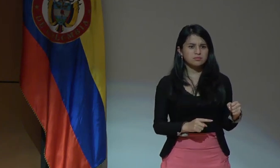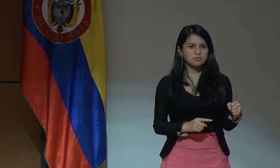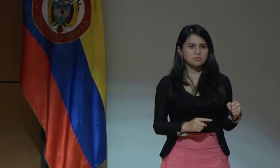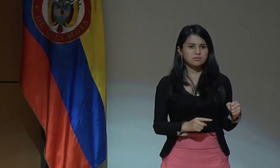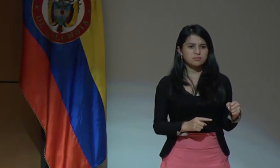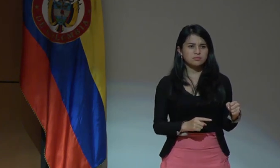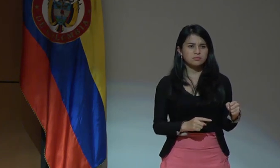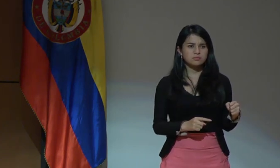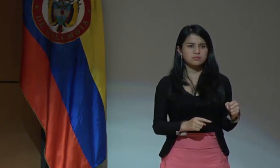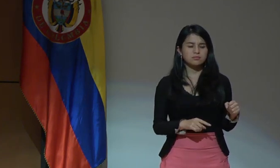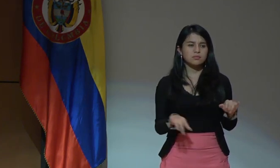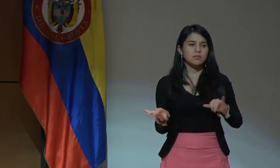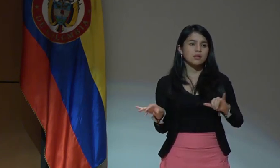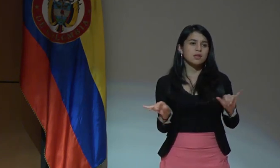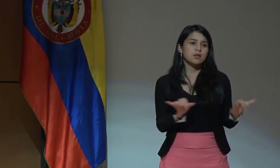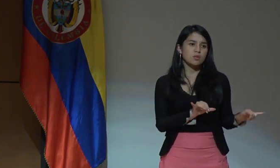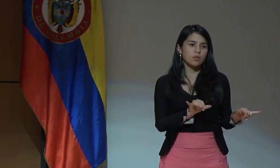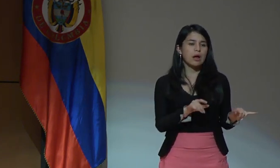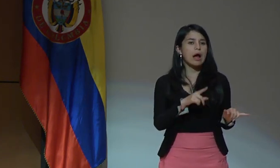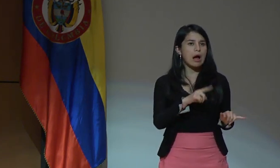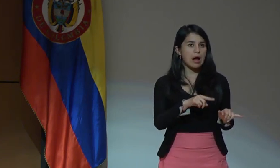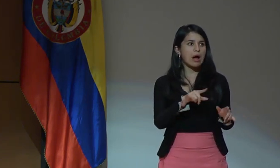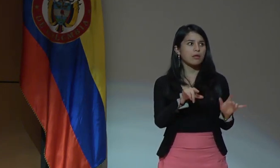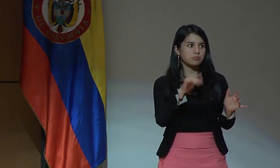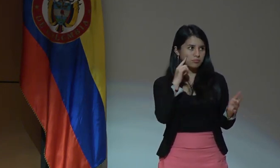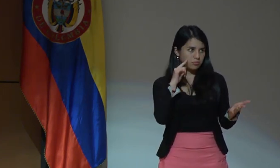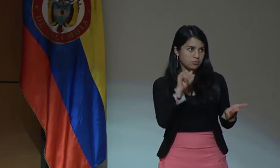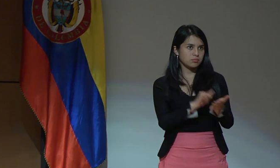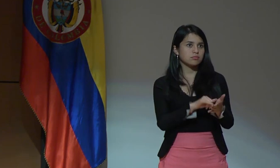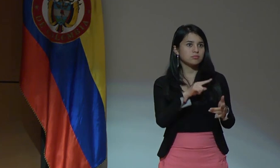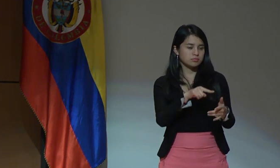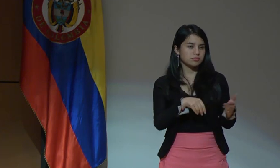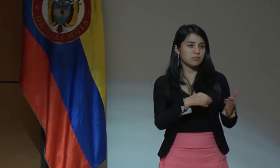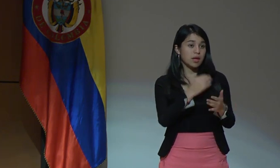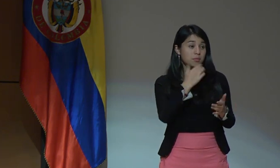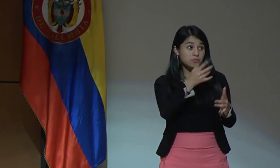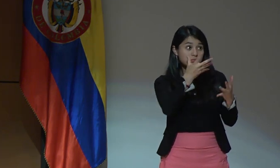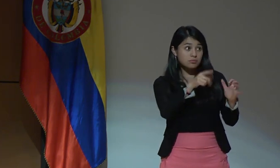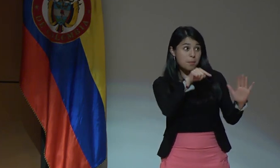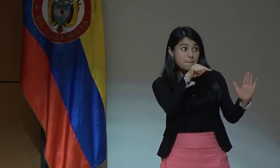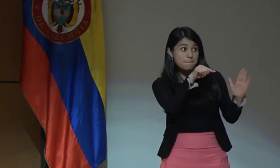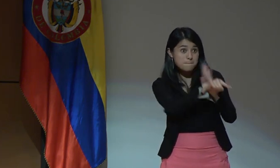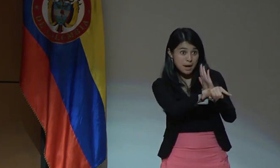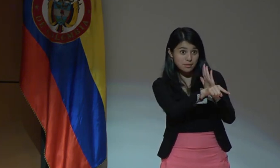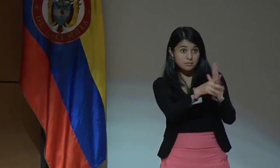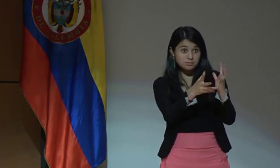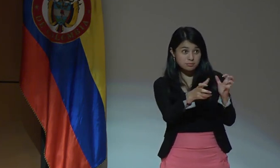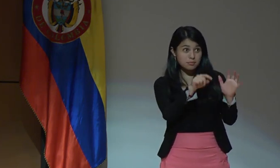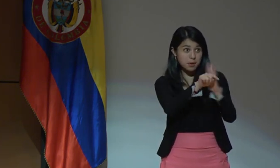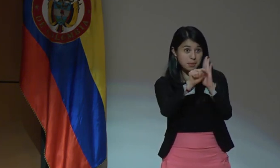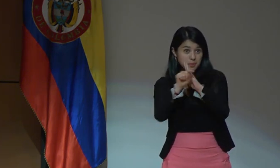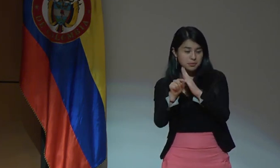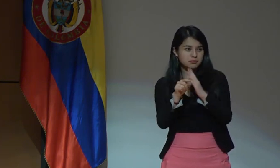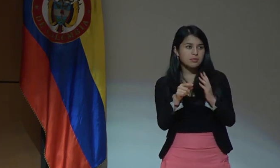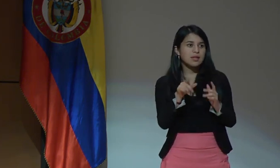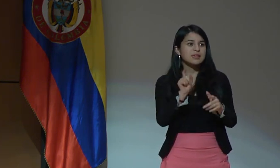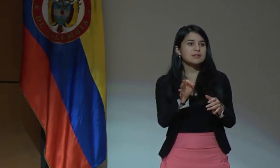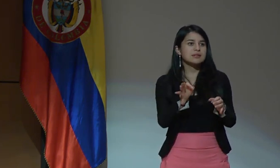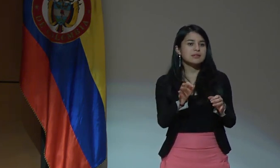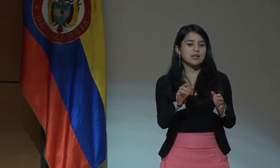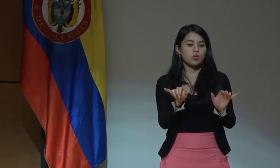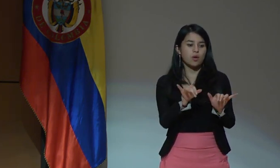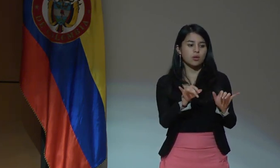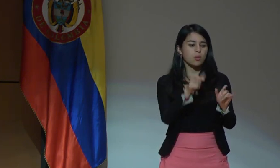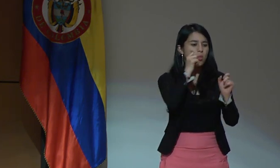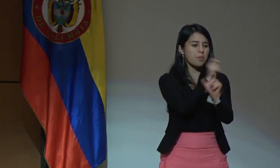Es la premisa con la cual se mata. Para matar en serie, se requiere cosificar